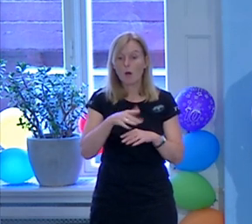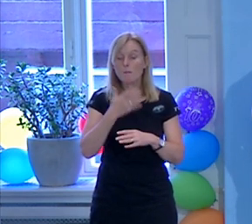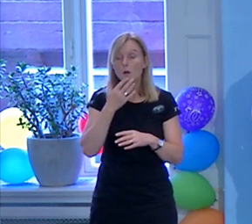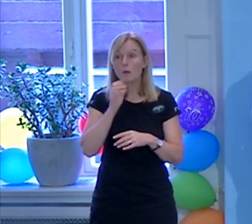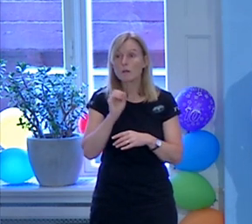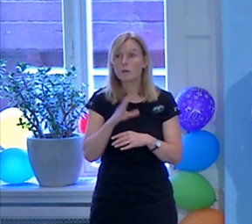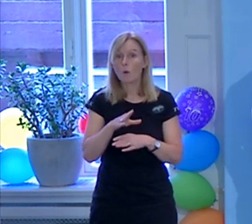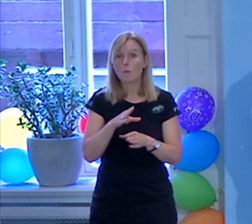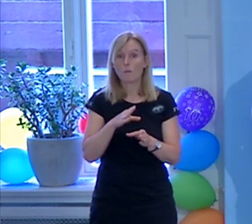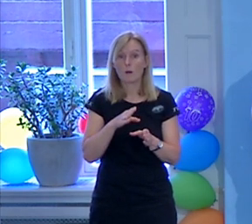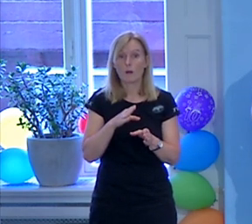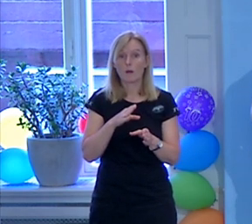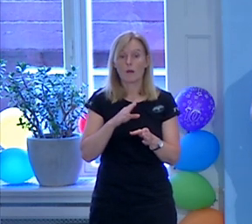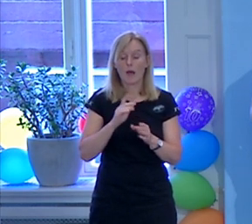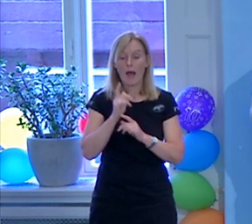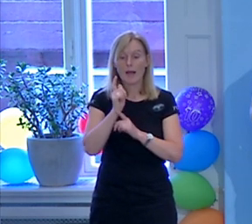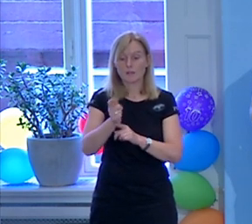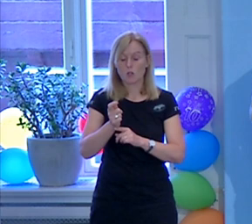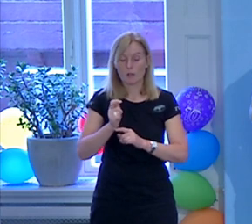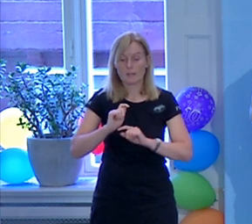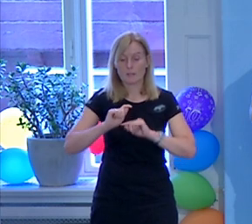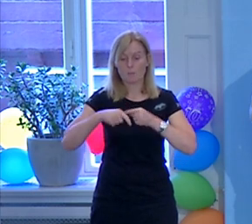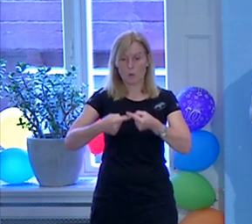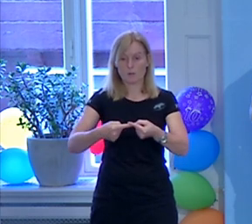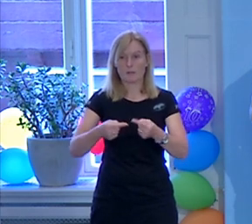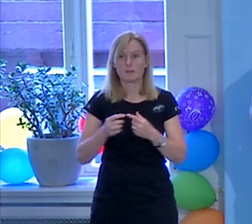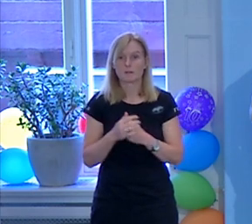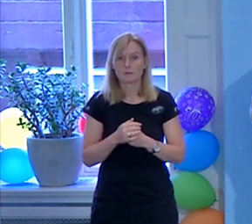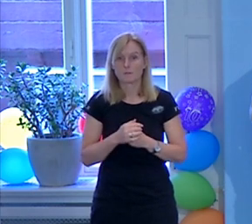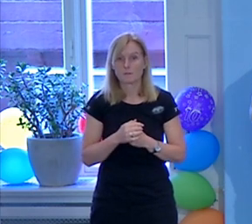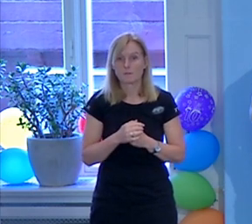om ansökningsprocessen.